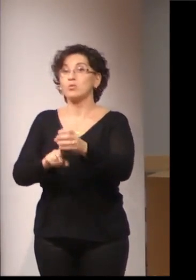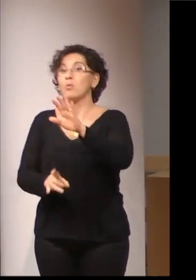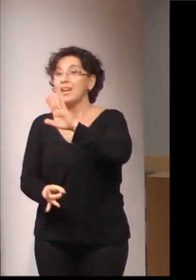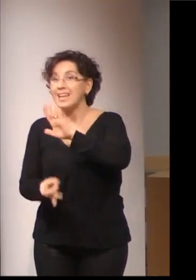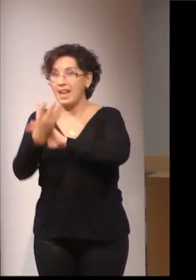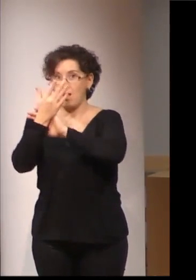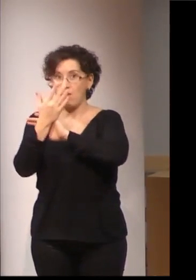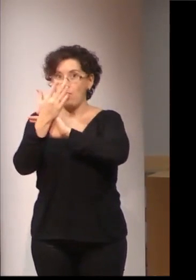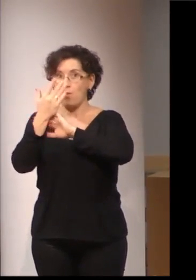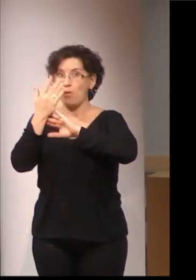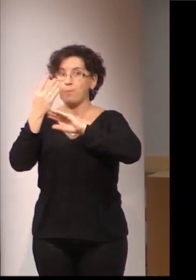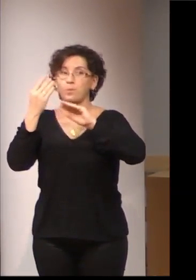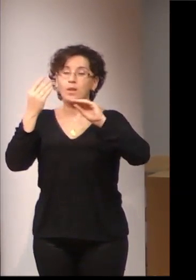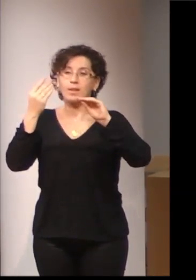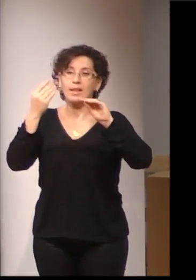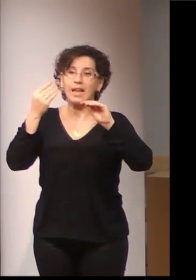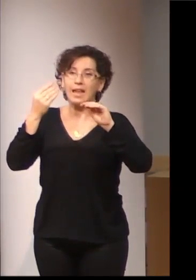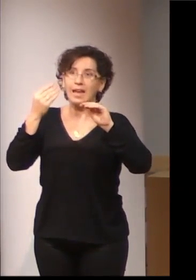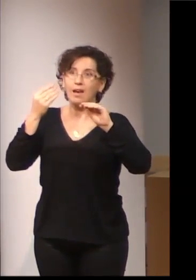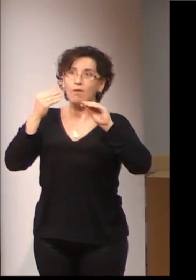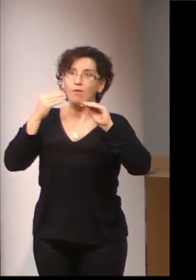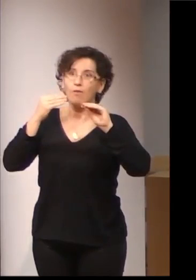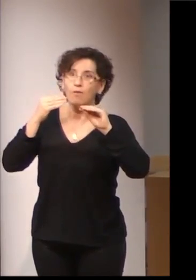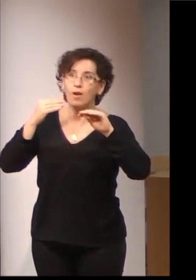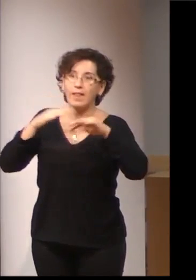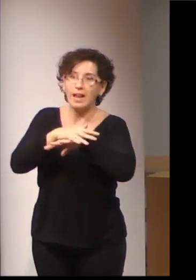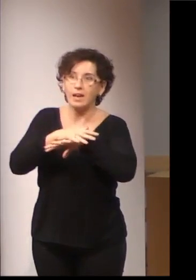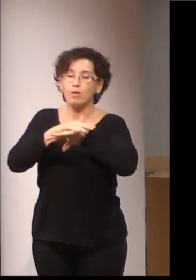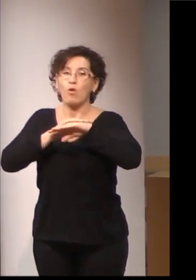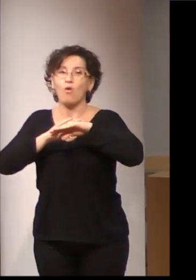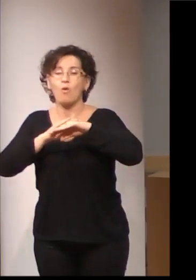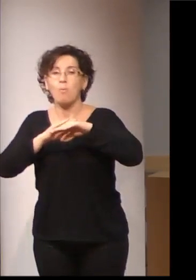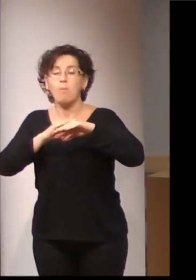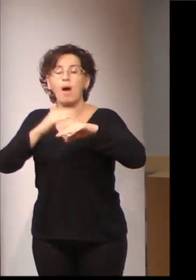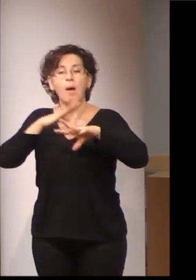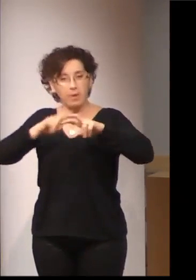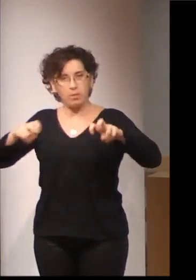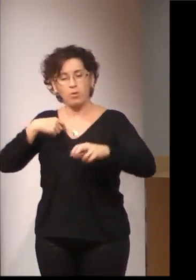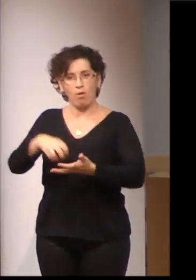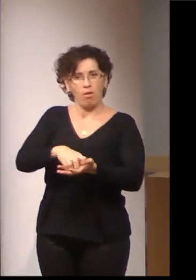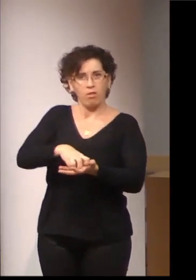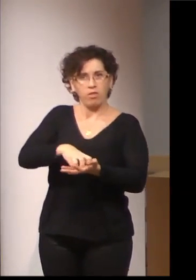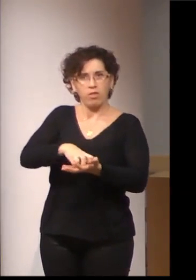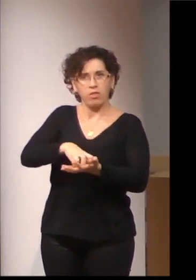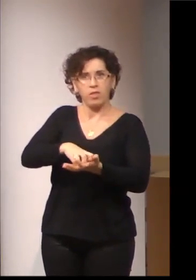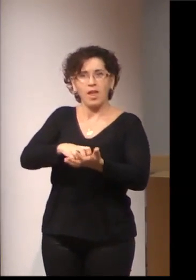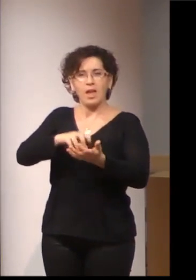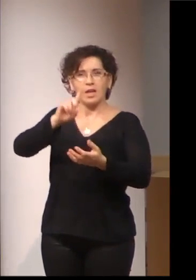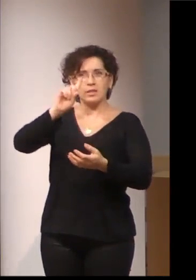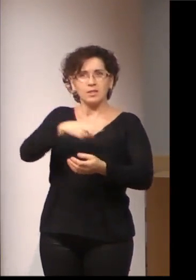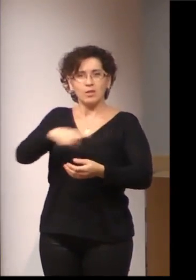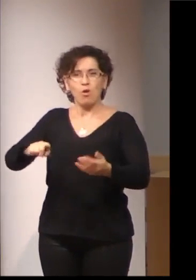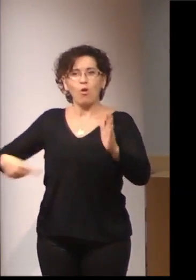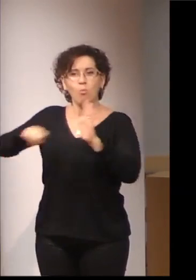dudé muchísimo si ponerlo, porque podía parecer como un hándicap, pero yo creo que no. Estando la doctora Isabel de los Reyes Rodríguez Ortiz, que